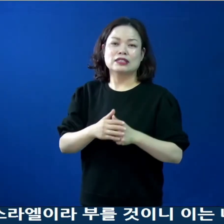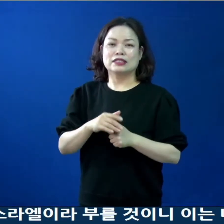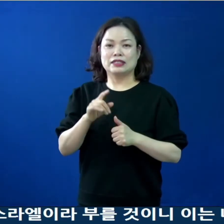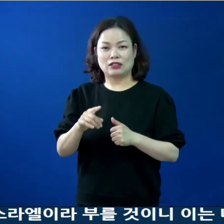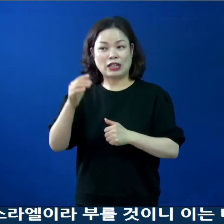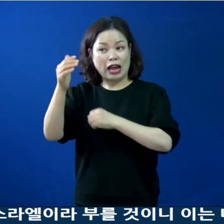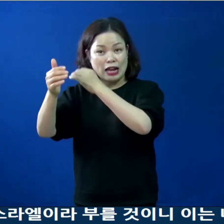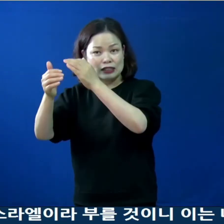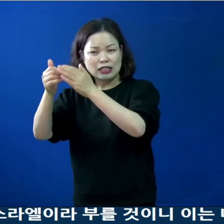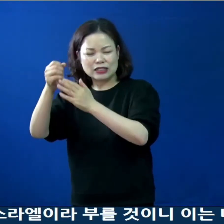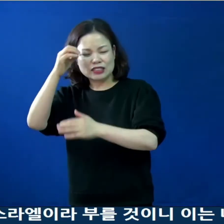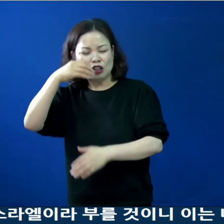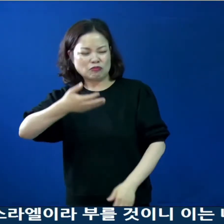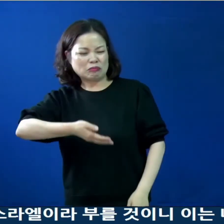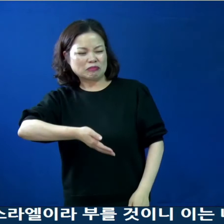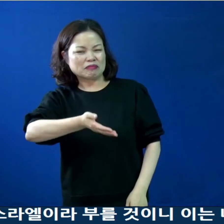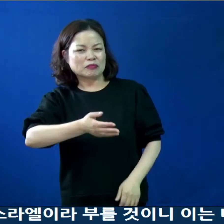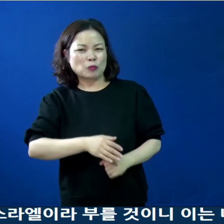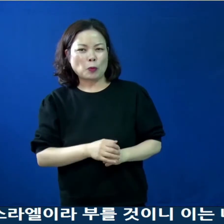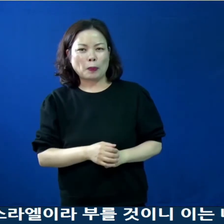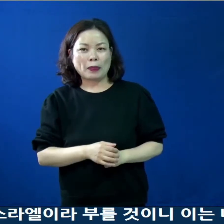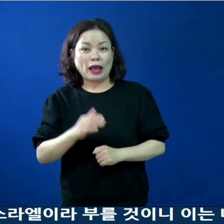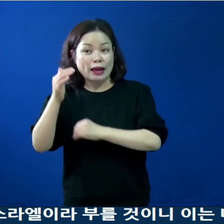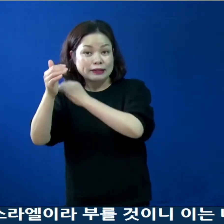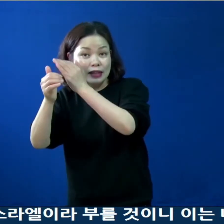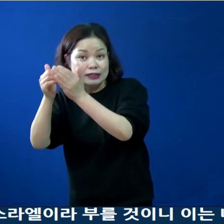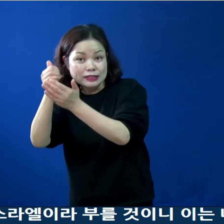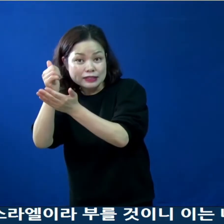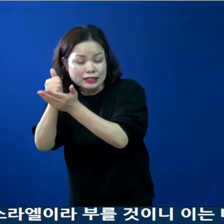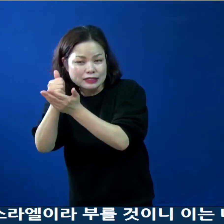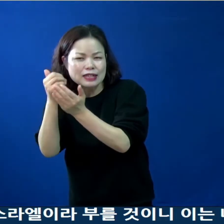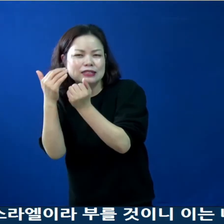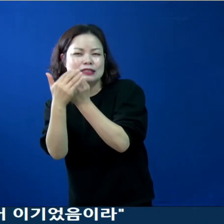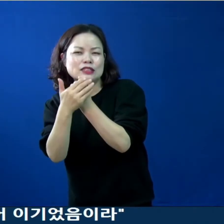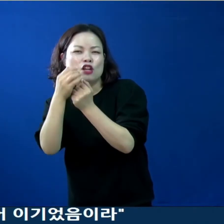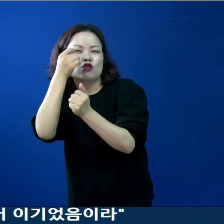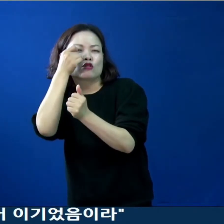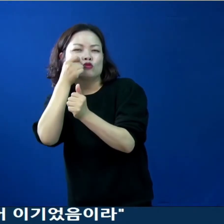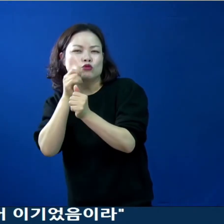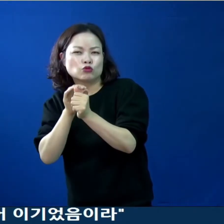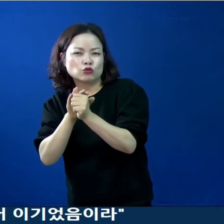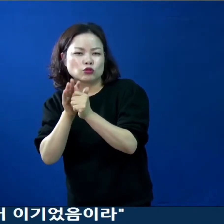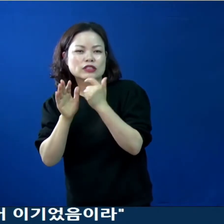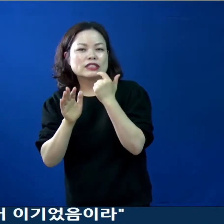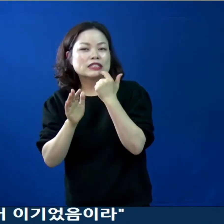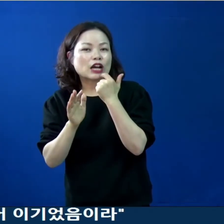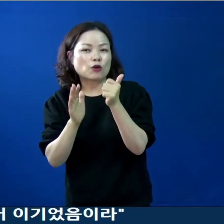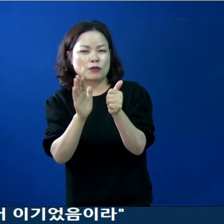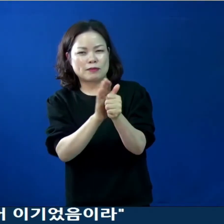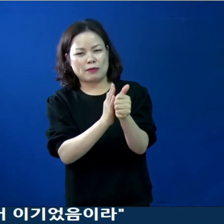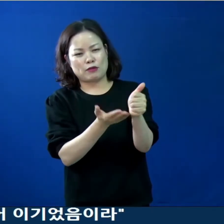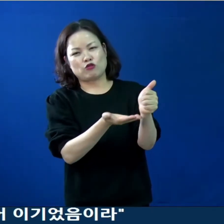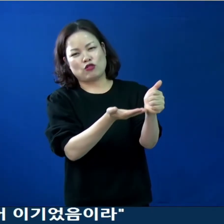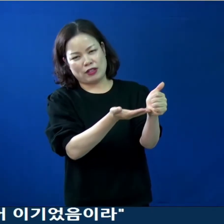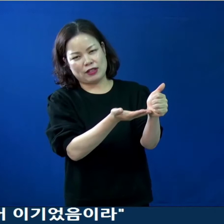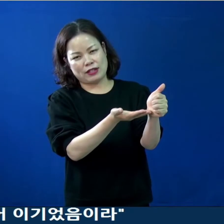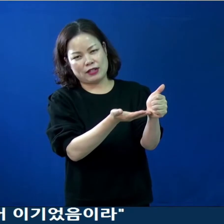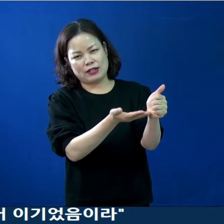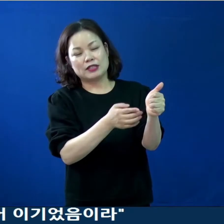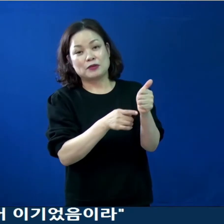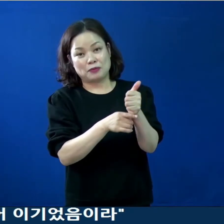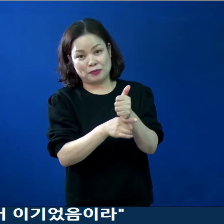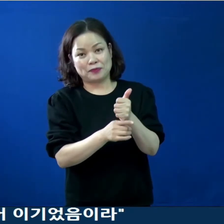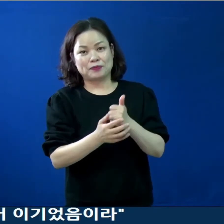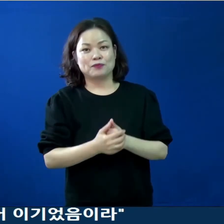이것은 하나님 봐주시는 거죠. 그야말로 하나님께서 그에게 은혜와 긍휼을 베풀어 주시겠다, 그런 의미가 담겨져 있는